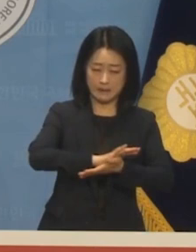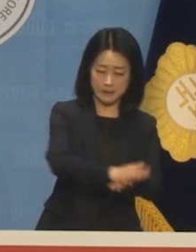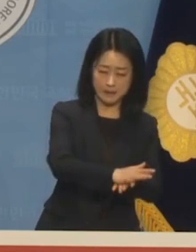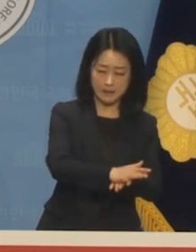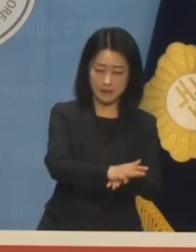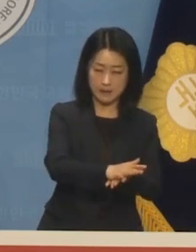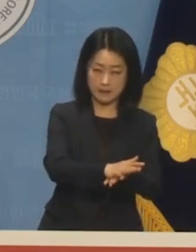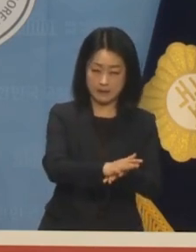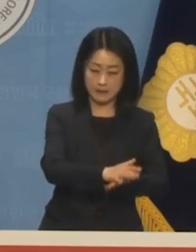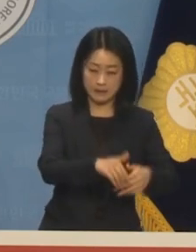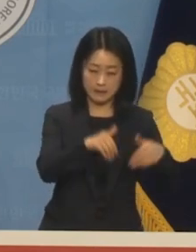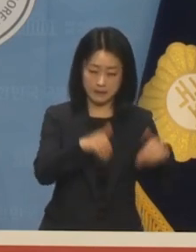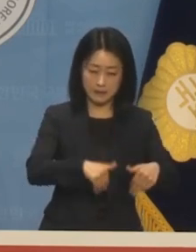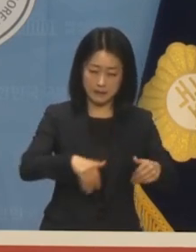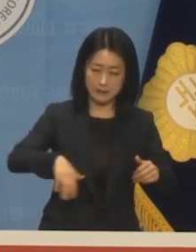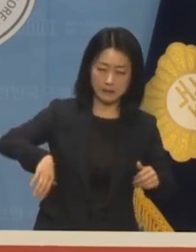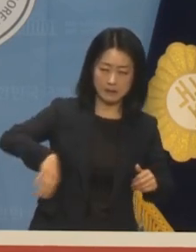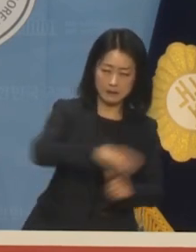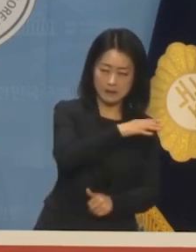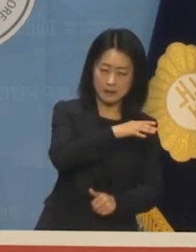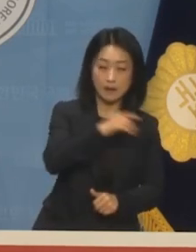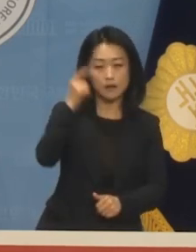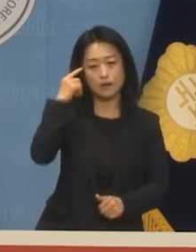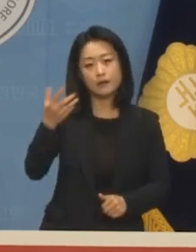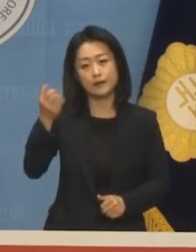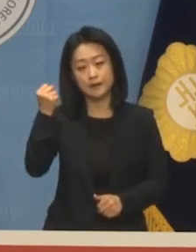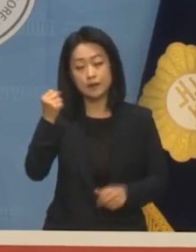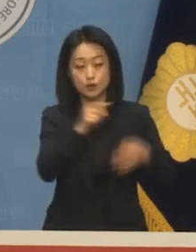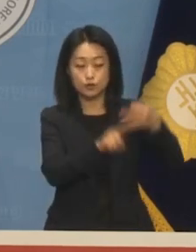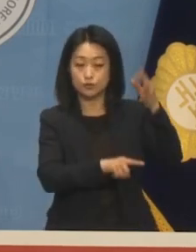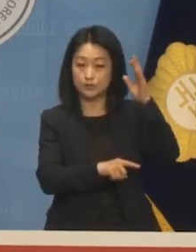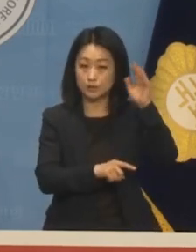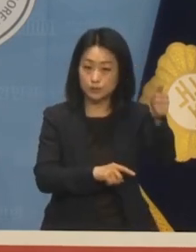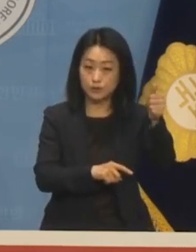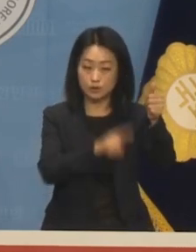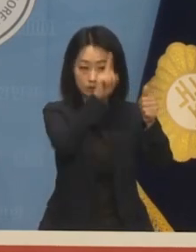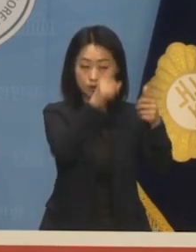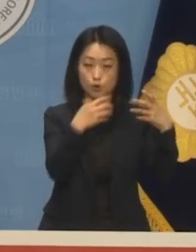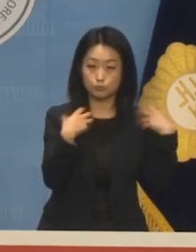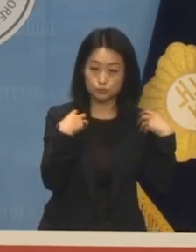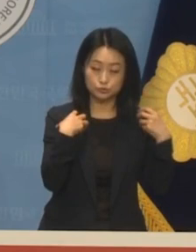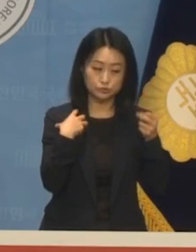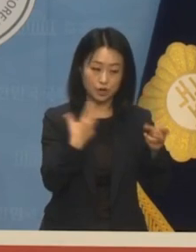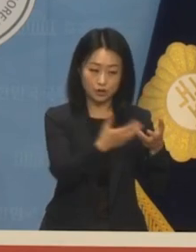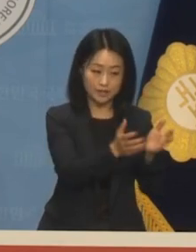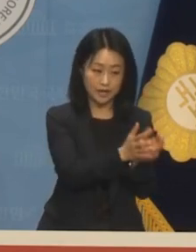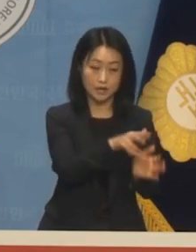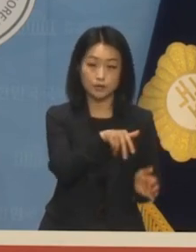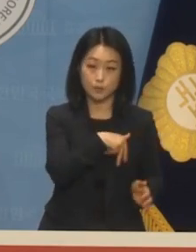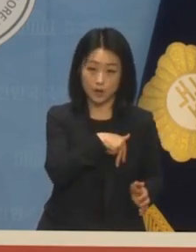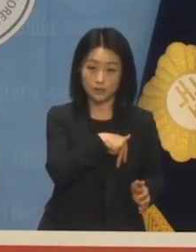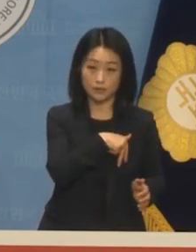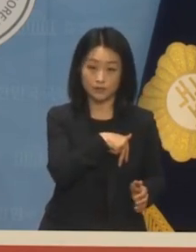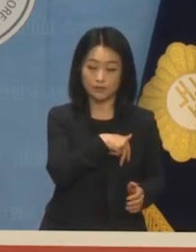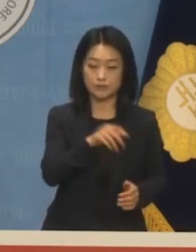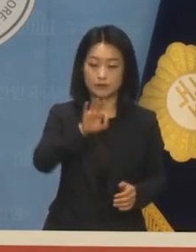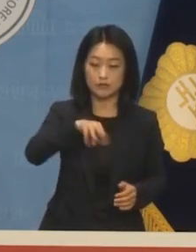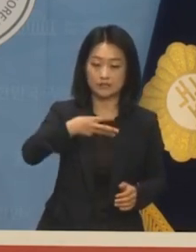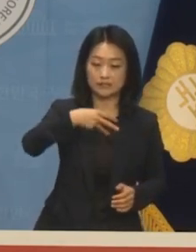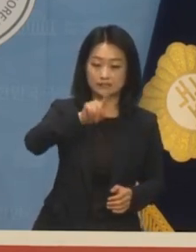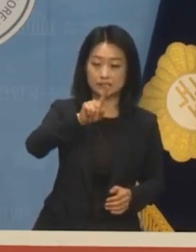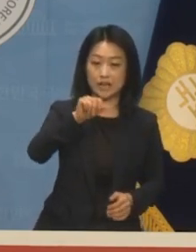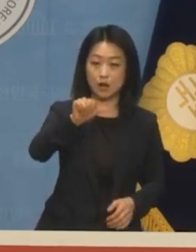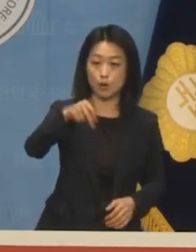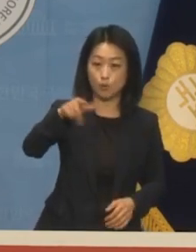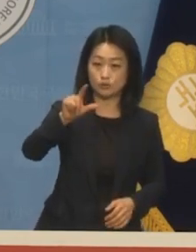있는 것입니다 현재 윤 대통령을 비롯해 정부 관료들과 여당 의원들이 자의적으로 을사오적